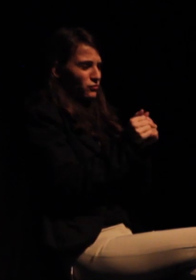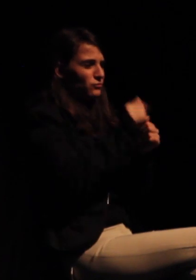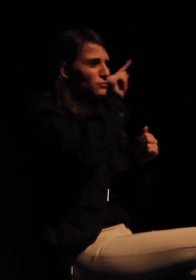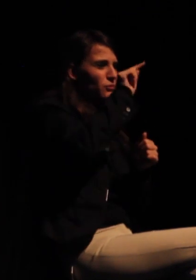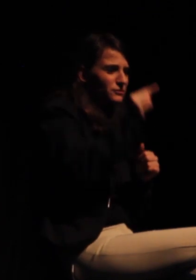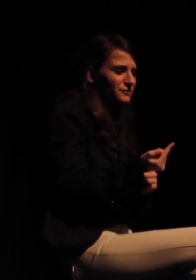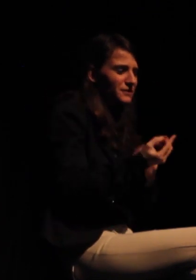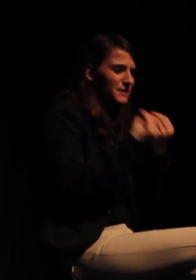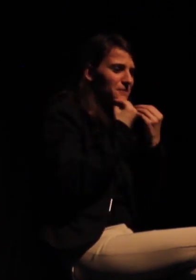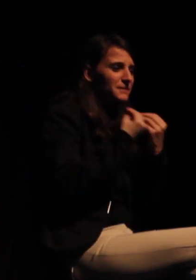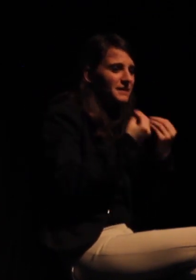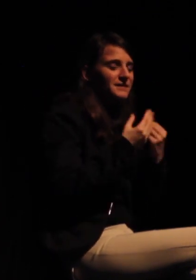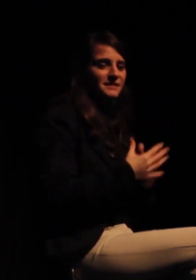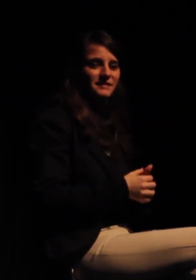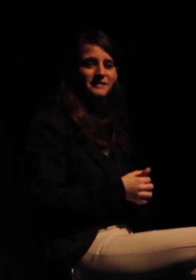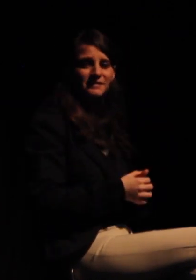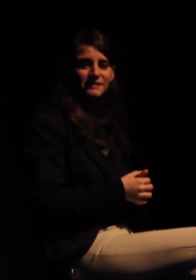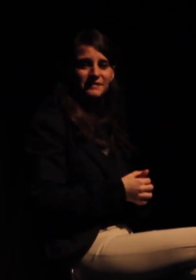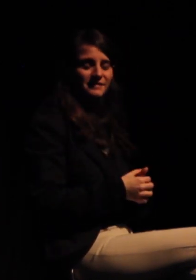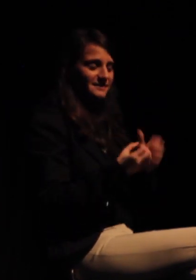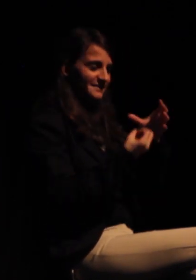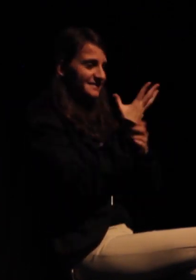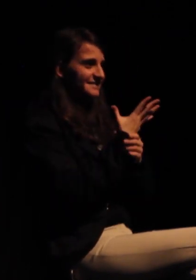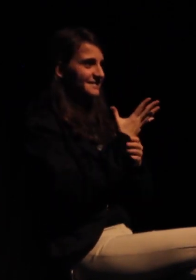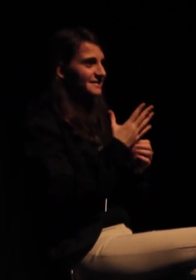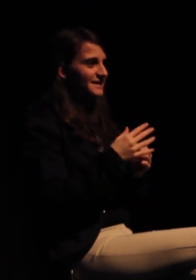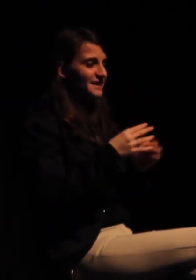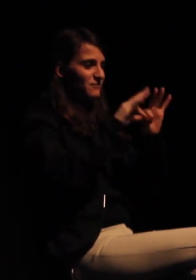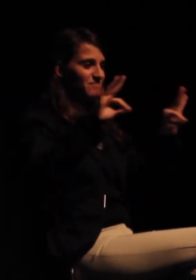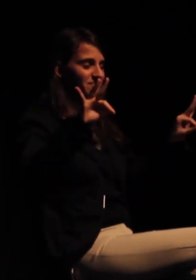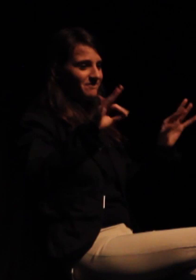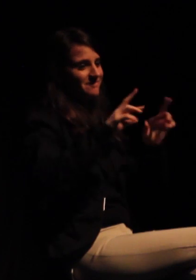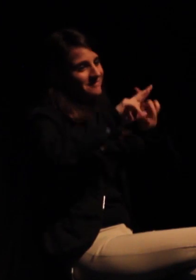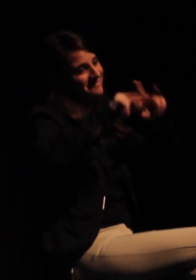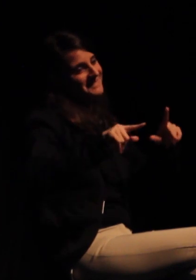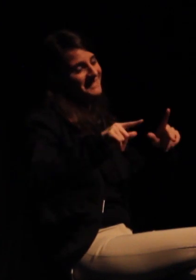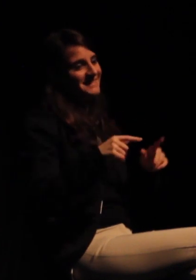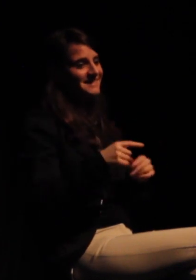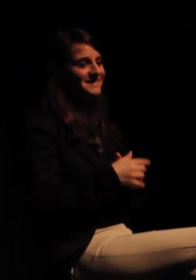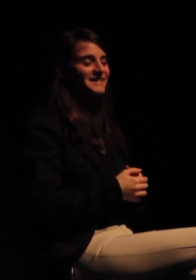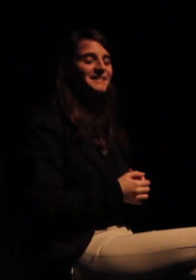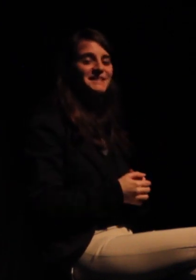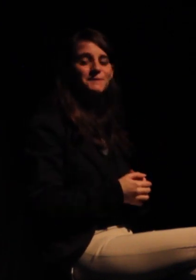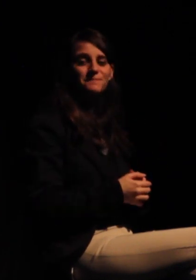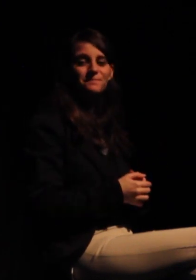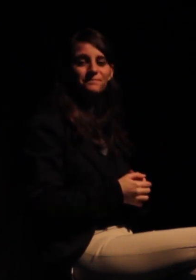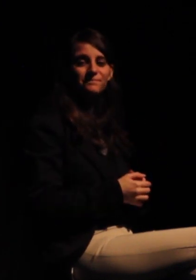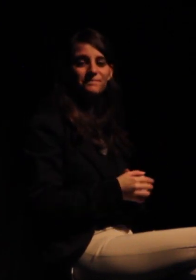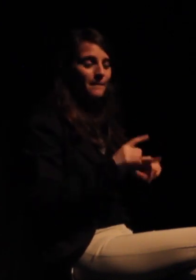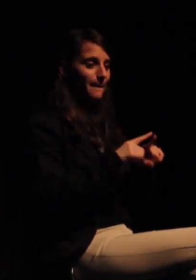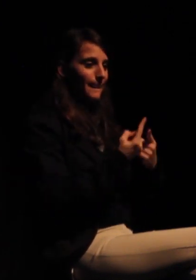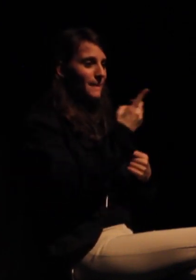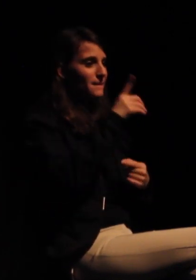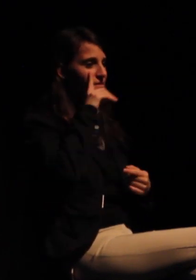Ou que possibilita para a gente que criar as maiores doideiras ou não, enfim. Mas uma vez